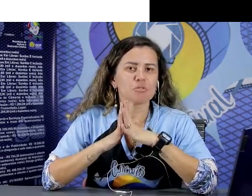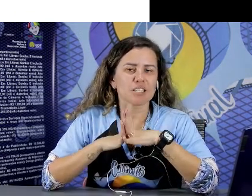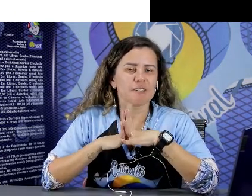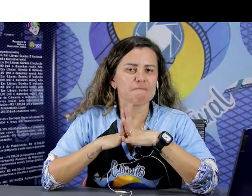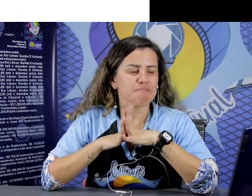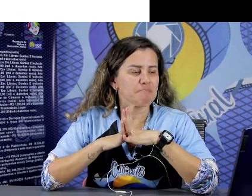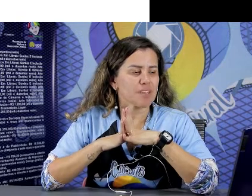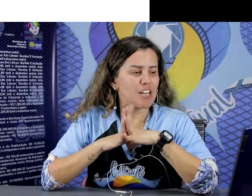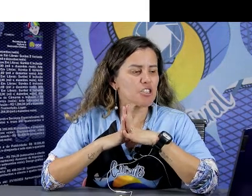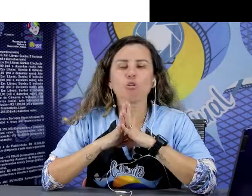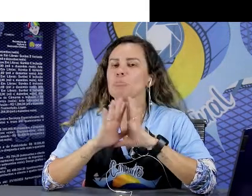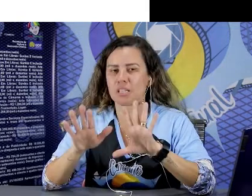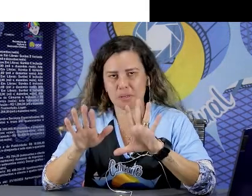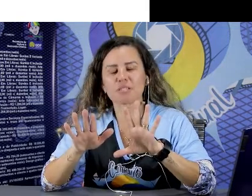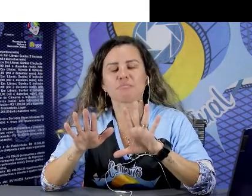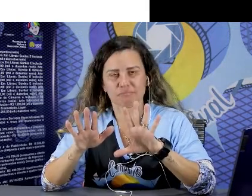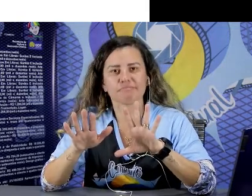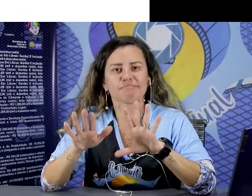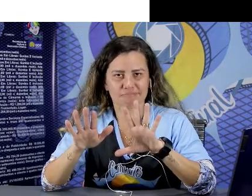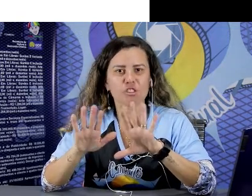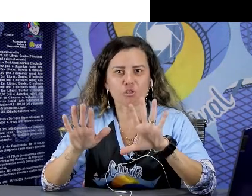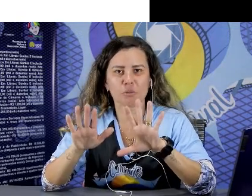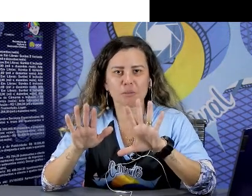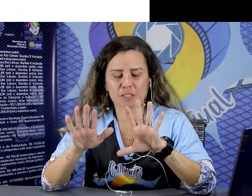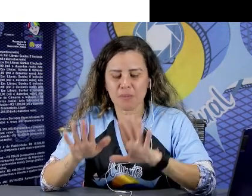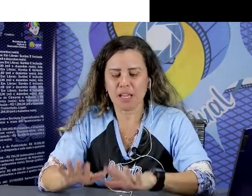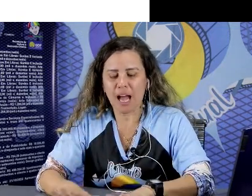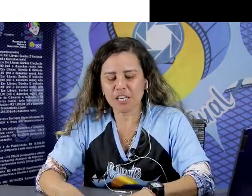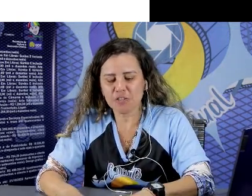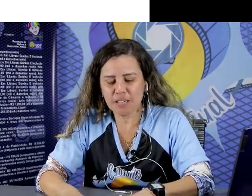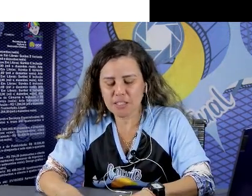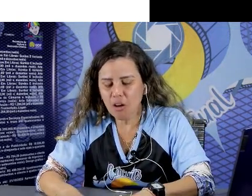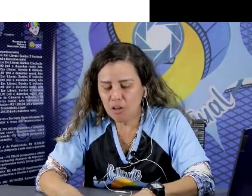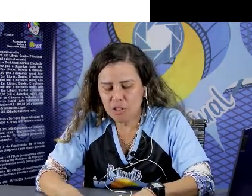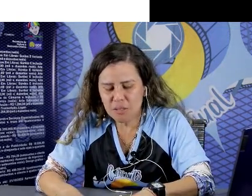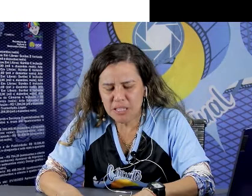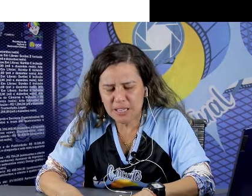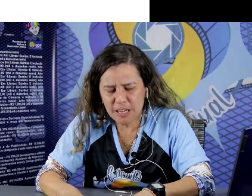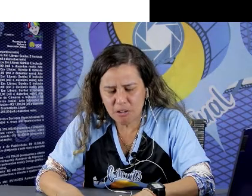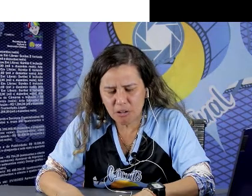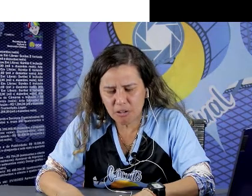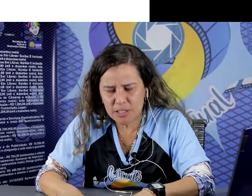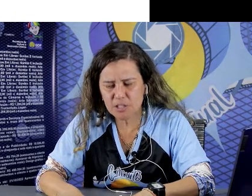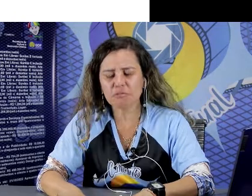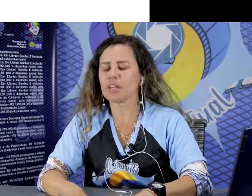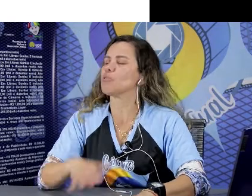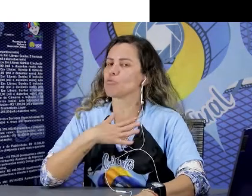sério. A gente domina mesmo. A gente domina mesmo. A gente fala assim, ó, nós temos aí agora, vocês estão... Eu escuto, tá?